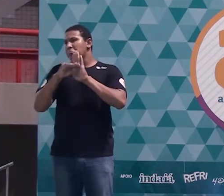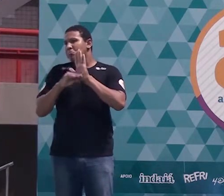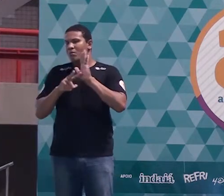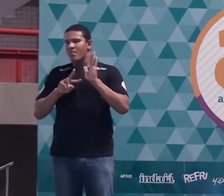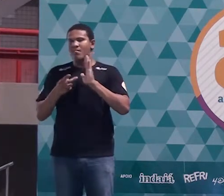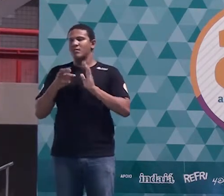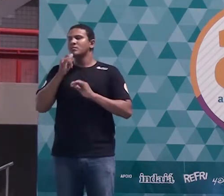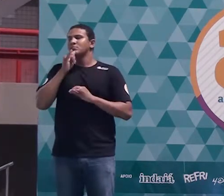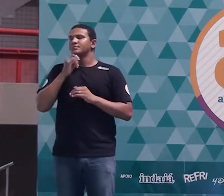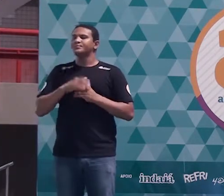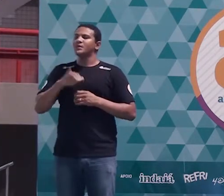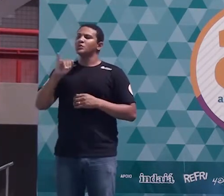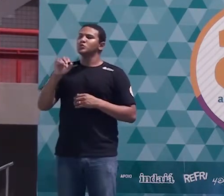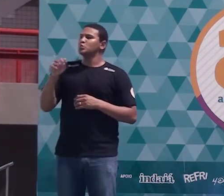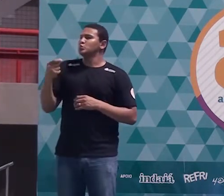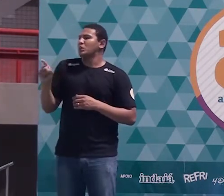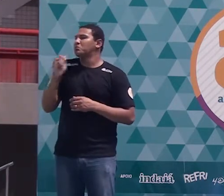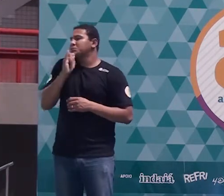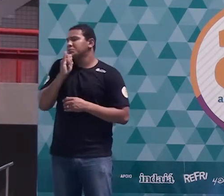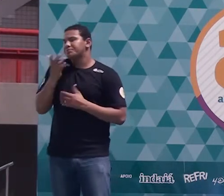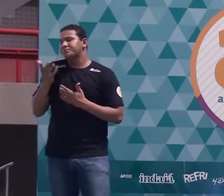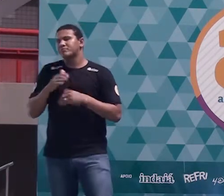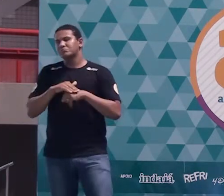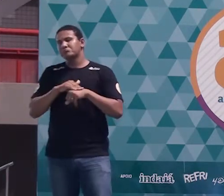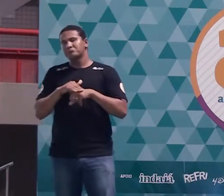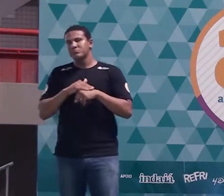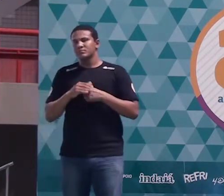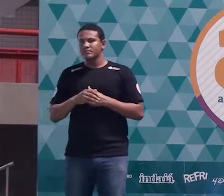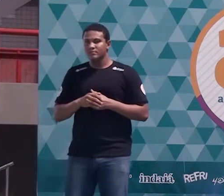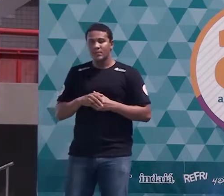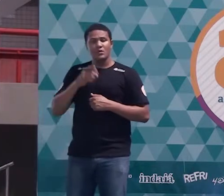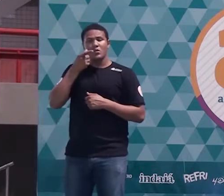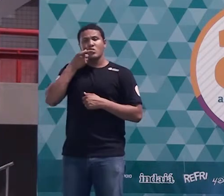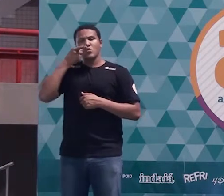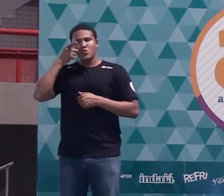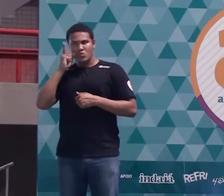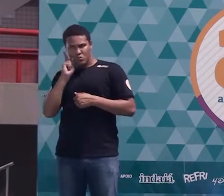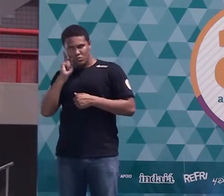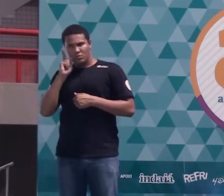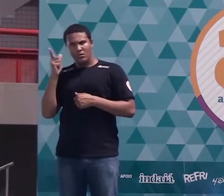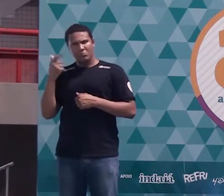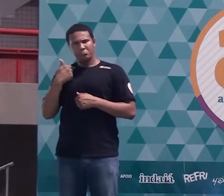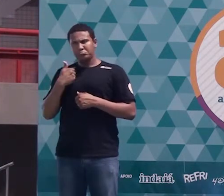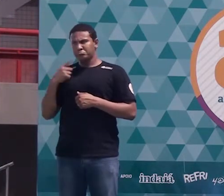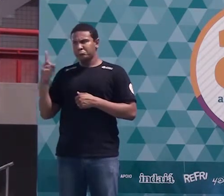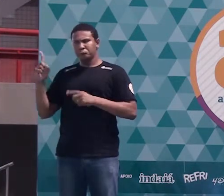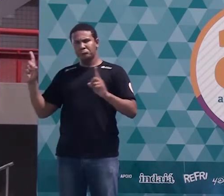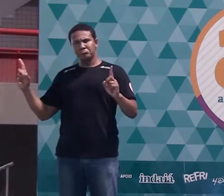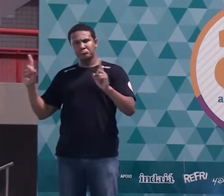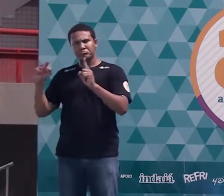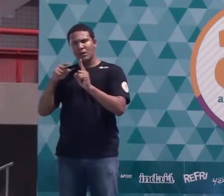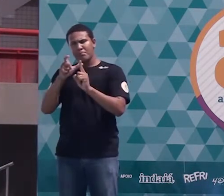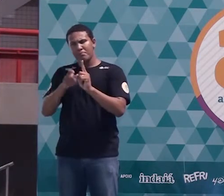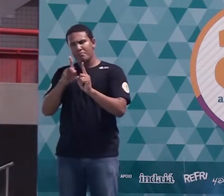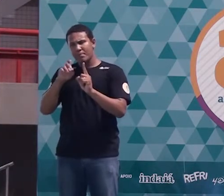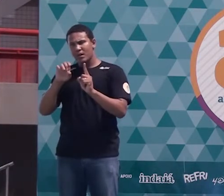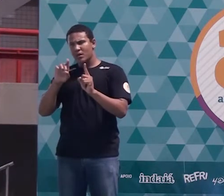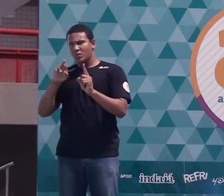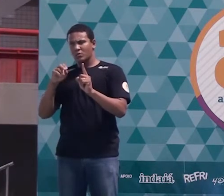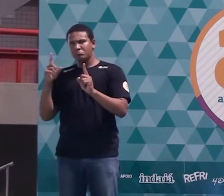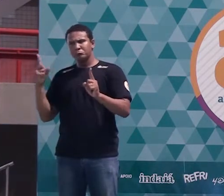o João e eu disser assim, João, ontem eu me encontrei com Pedro e